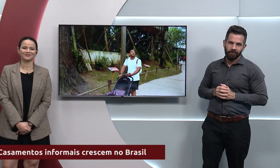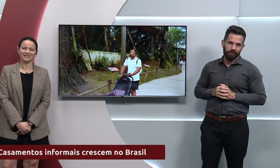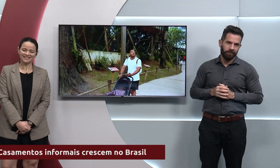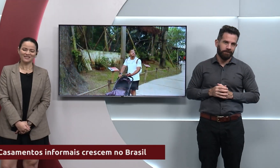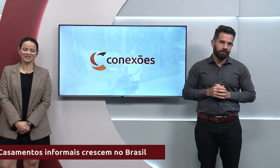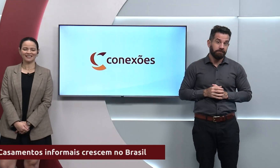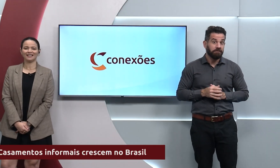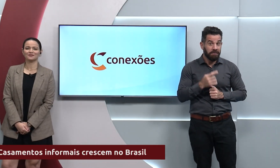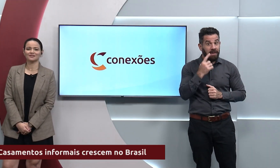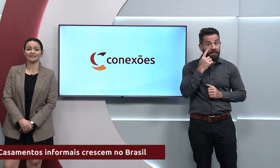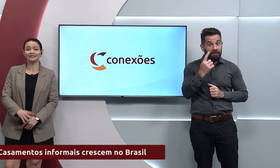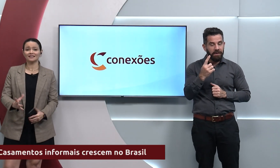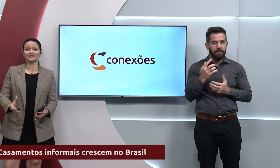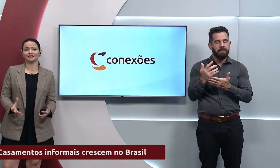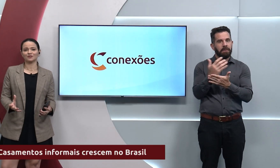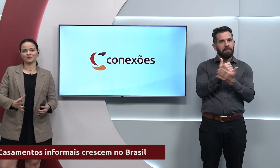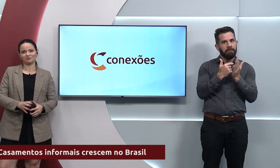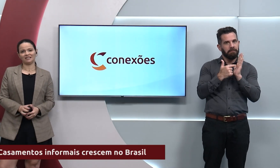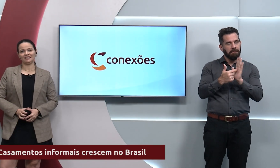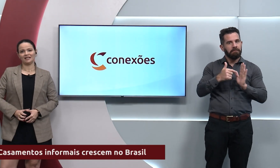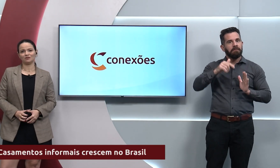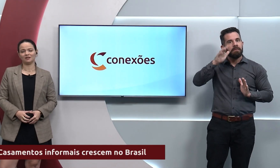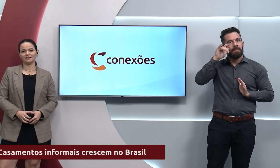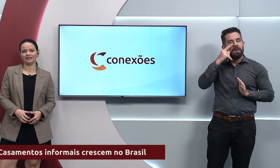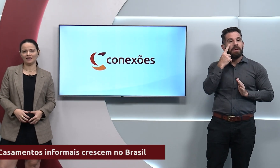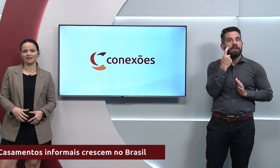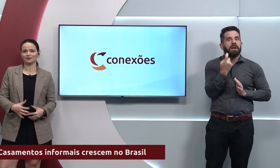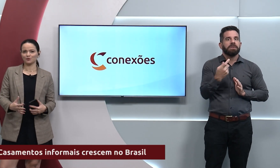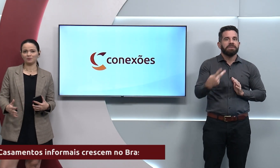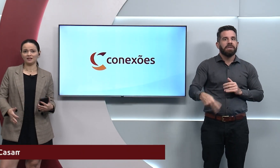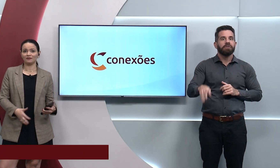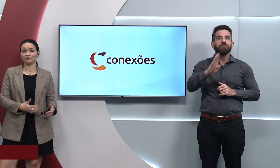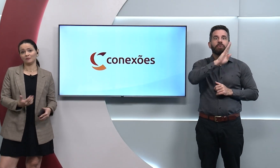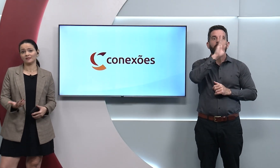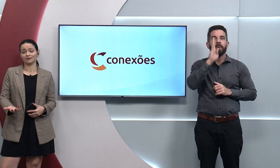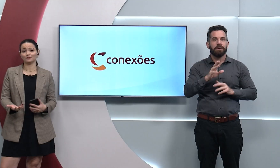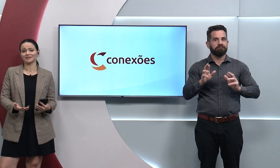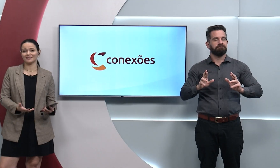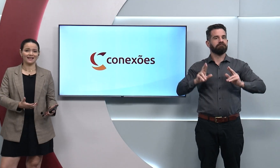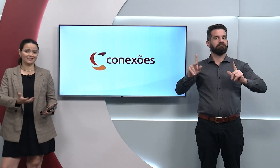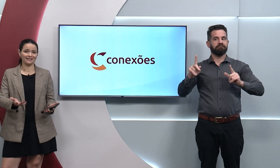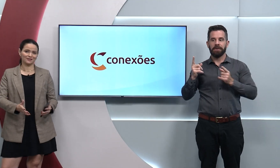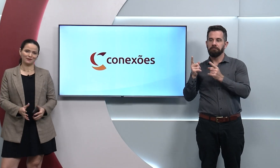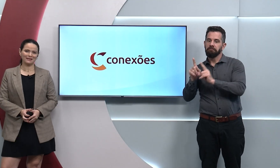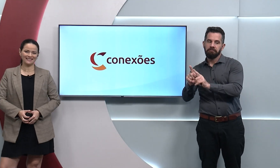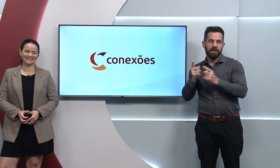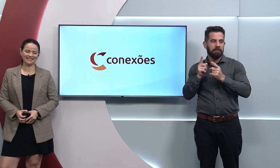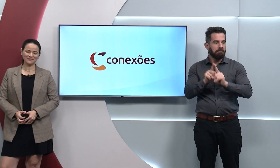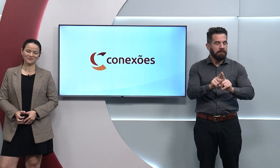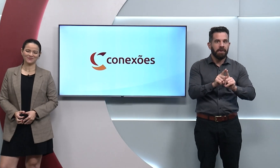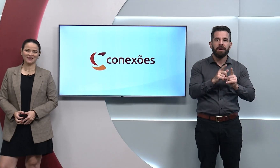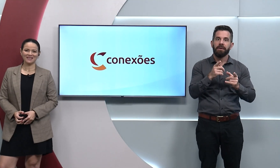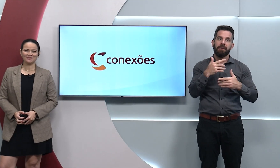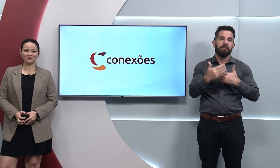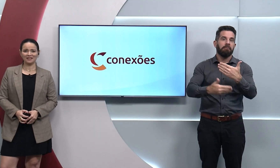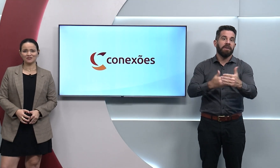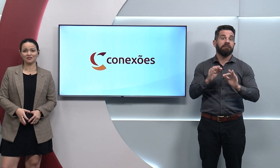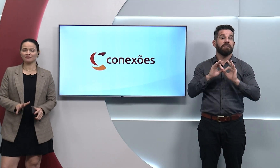Olha só, que dados interessantes sobre a realidade brasileira, sobre a formação dos casais e das famílias, né? Bom, e a gente vai para um